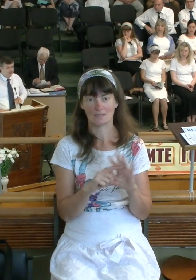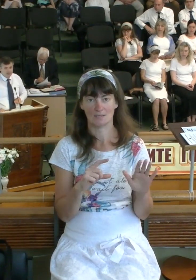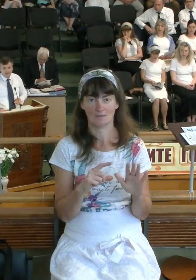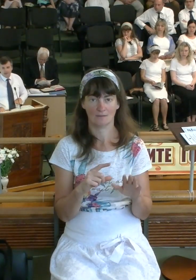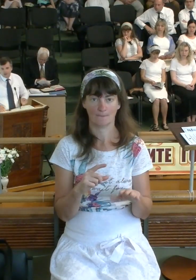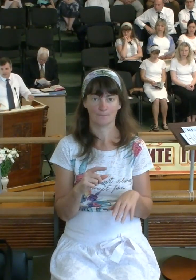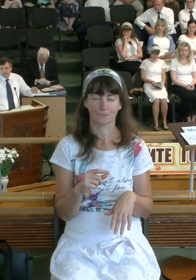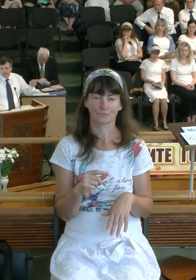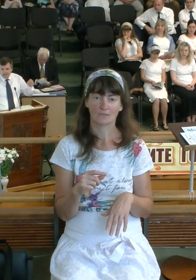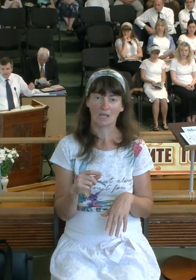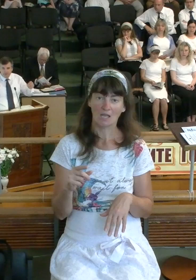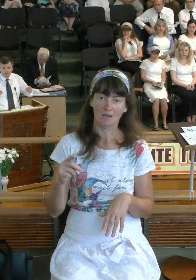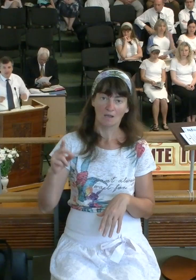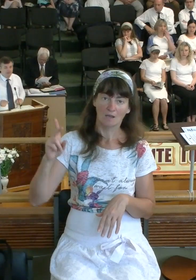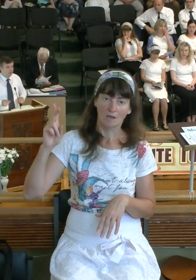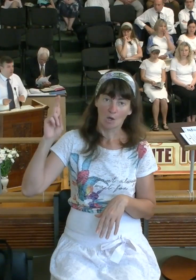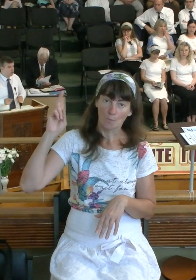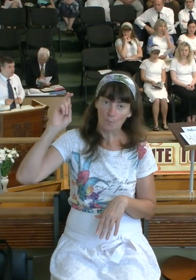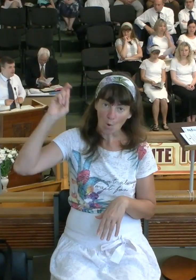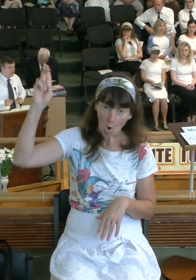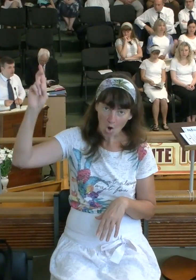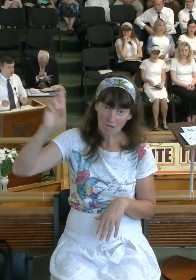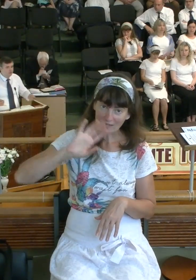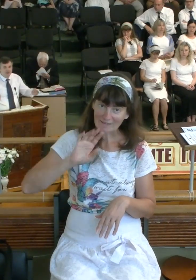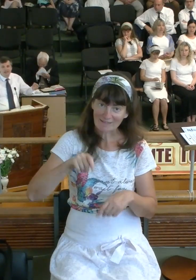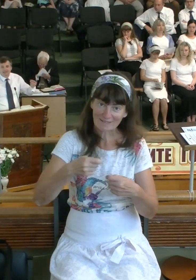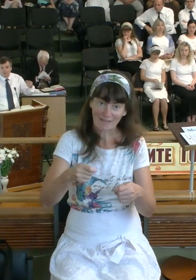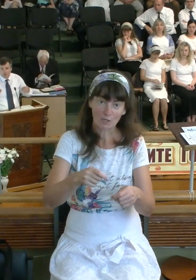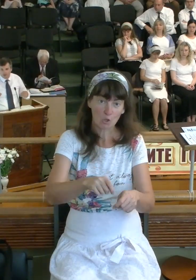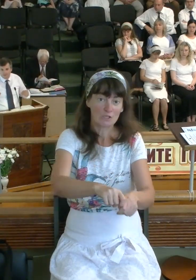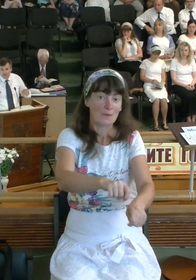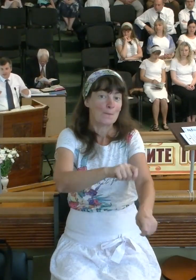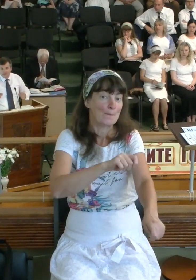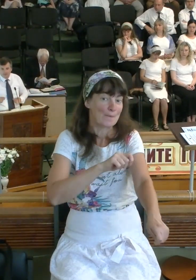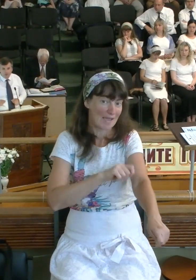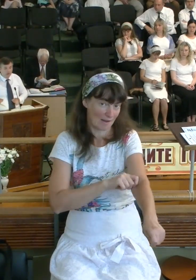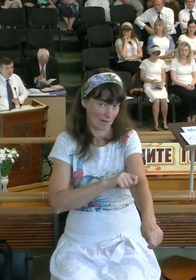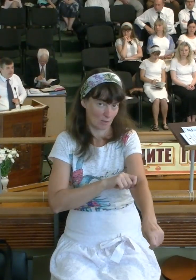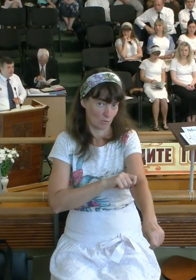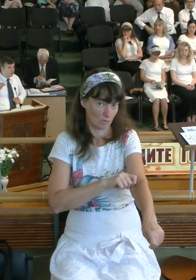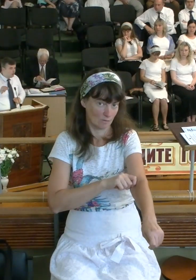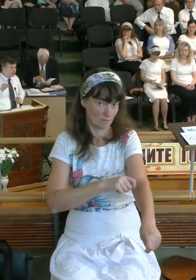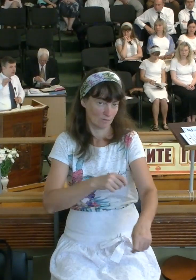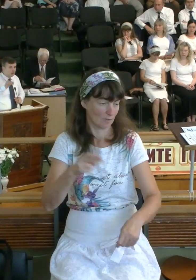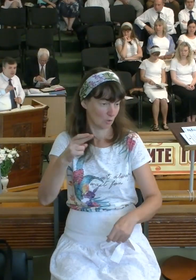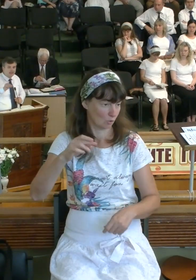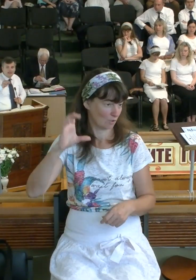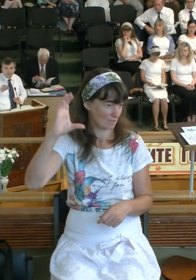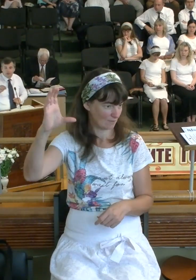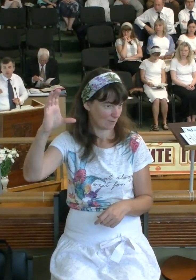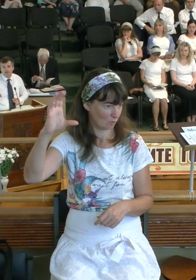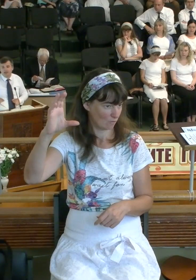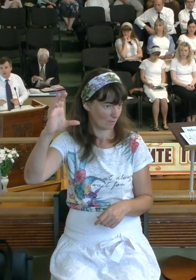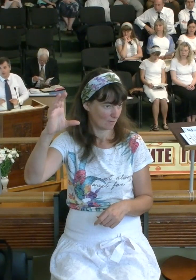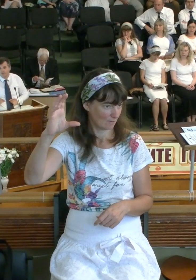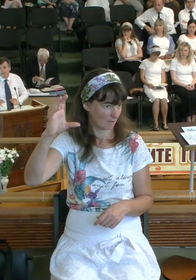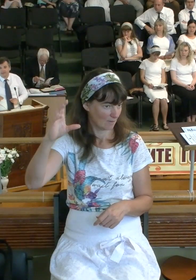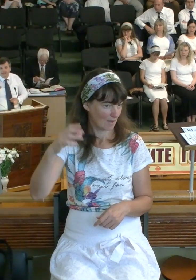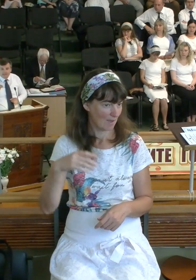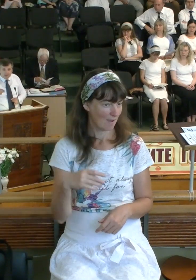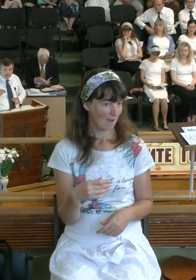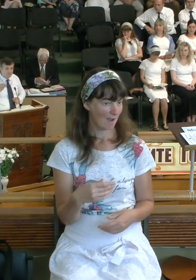Святого. Братья и сестры, когда мы понимаем о том, что в нас живет Господь, и вопрос только того, насколько я